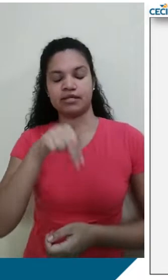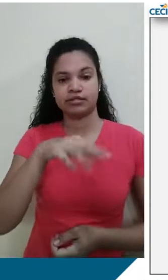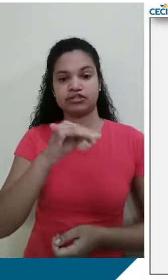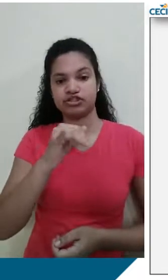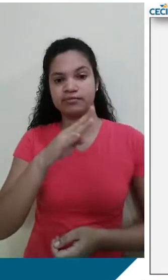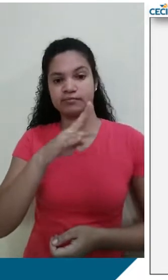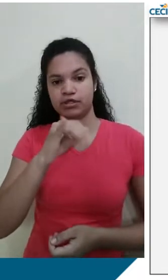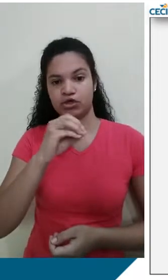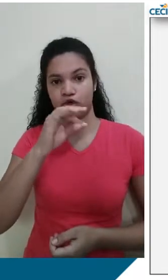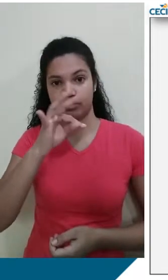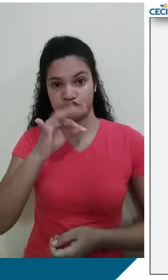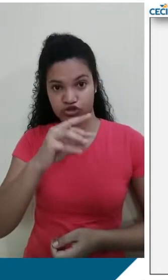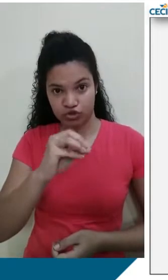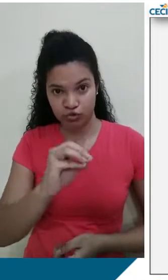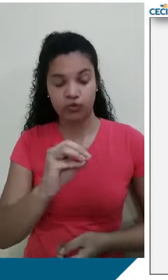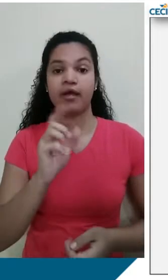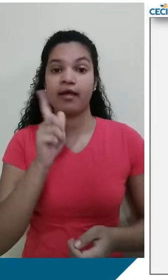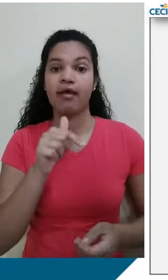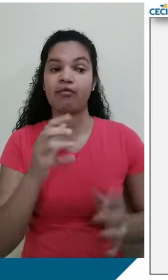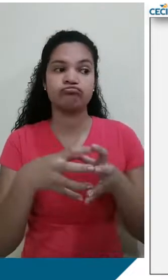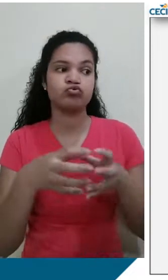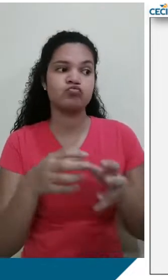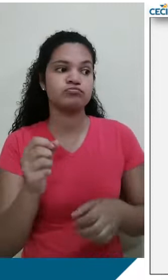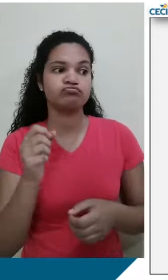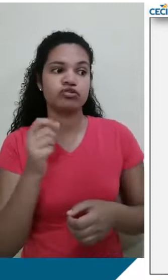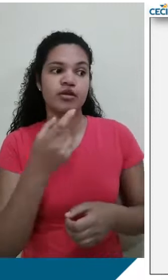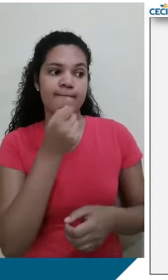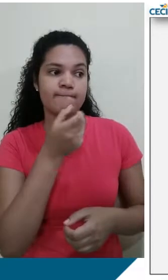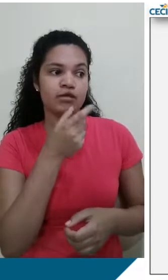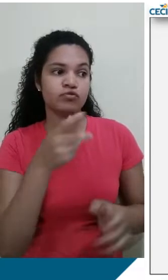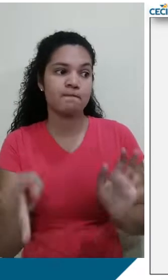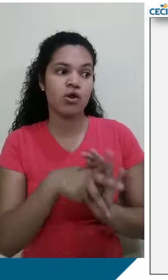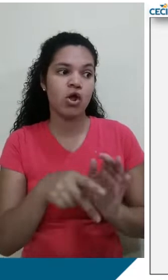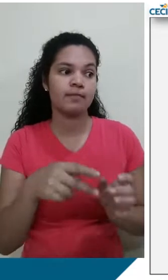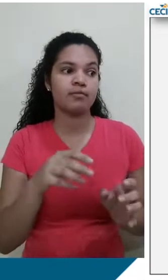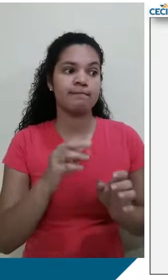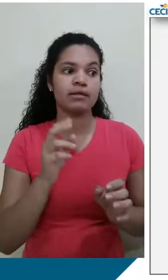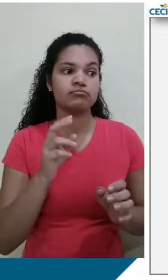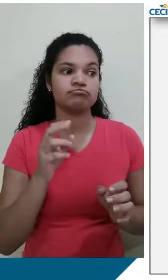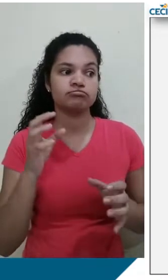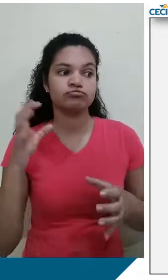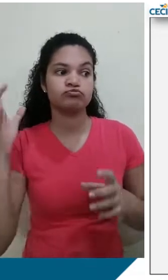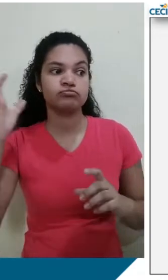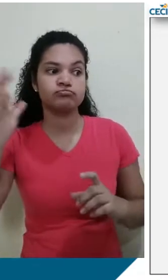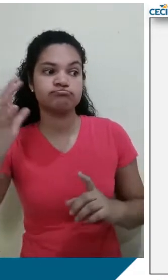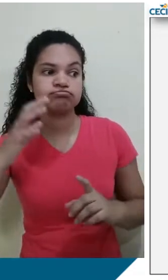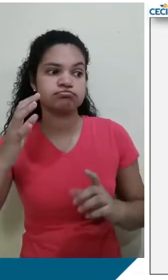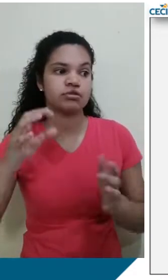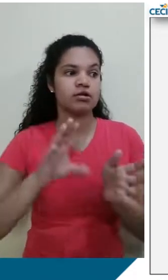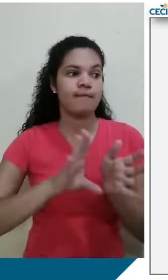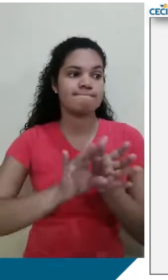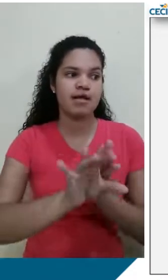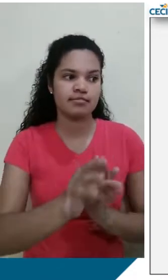causadas por bactérias. Na terapêutica das doenças mencionadas, alguns desses fármacos atuam. Esse é